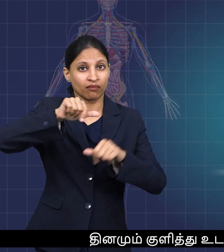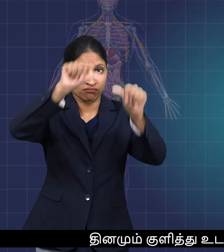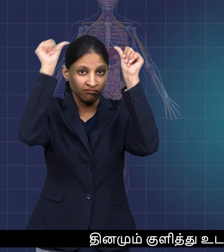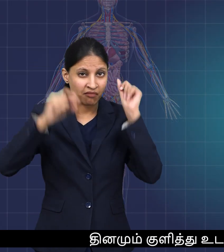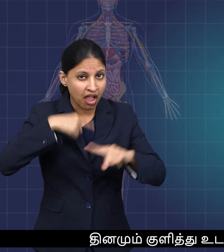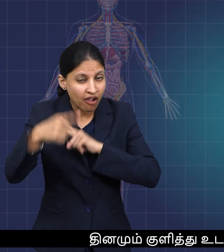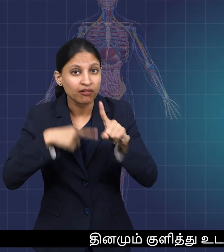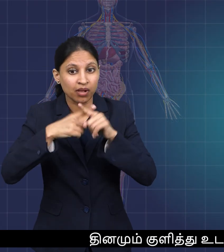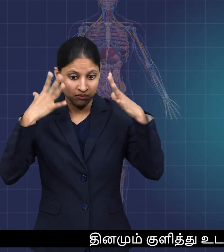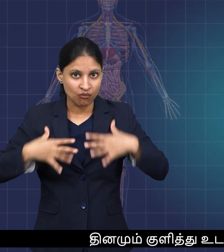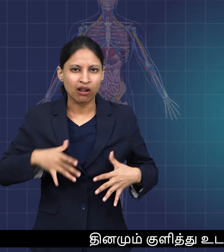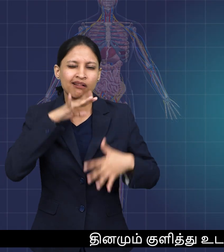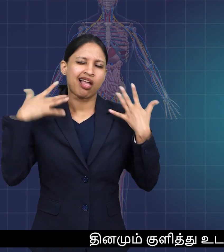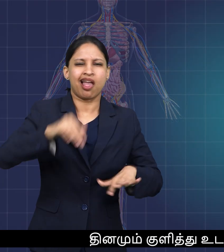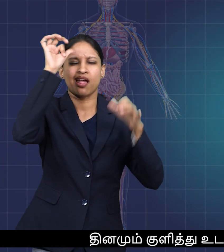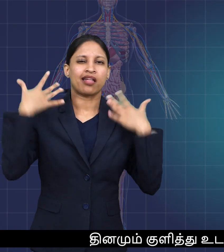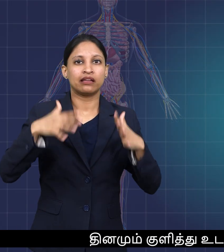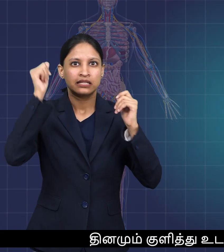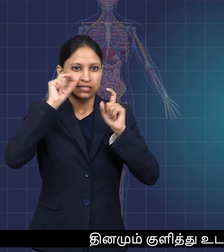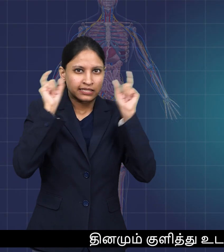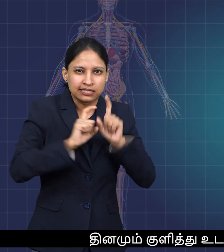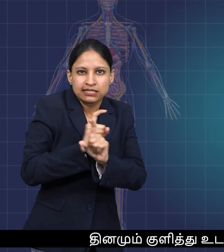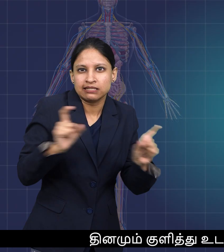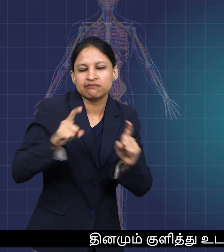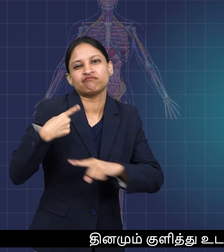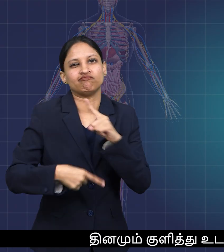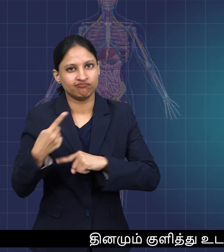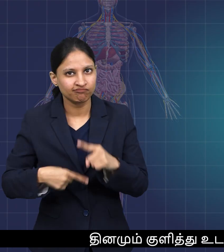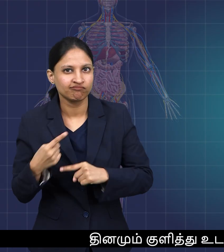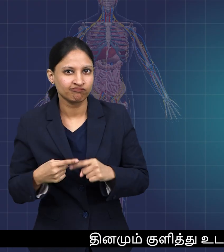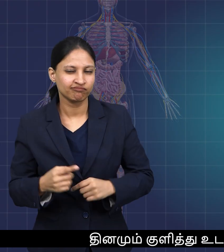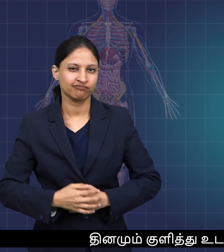தினமும் குளித்து உடலை சுத்தமாக வைத்திருங்கள்.